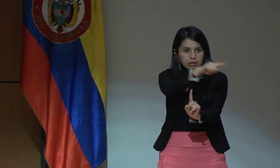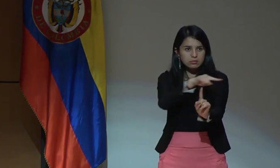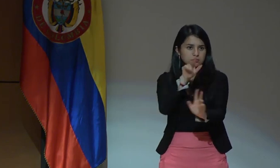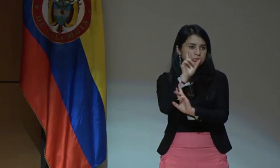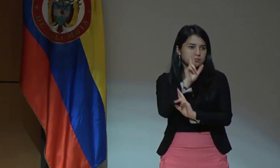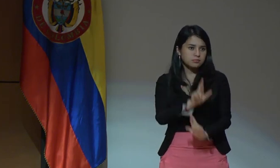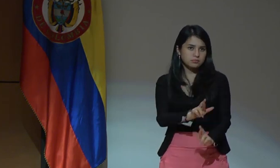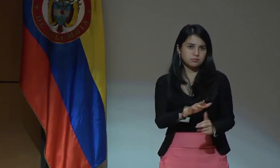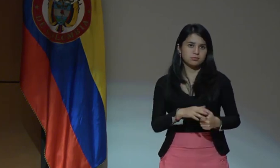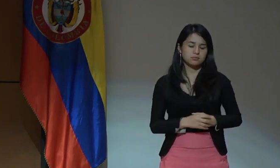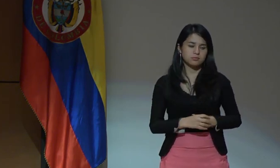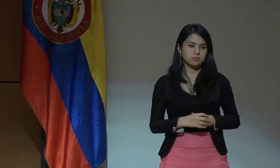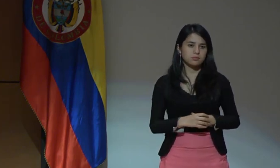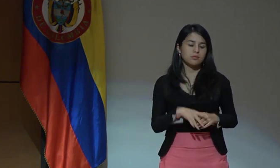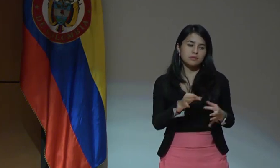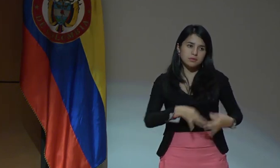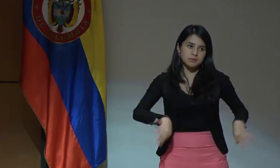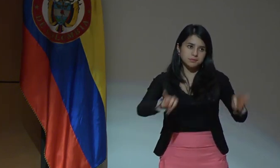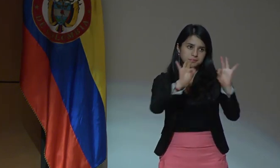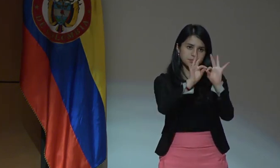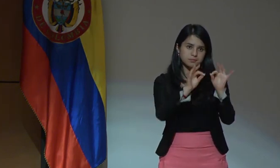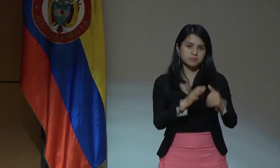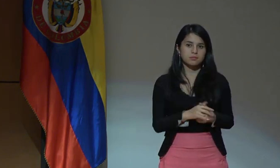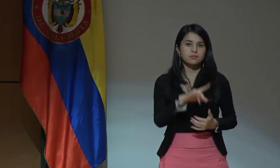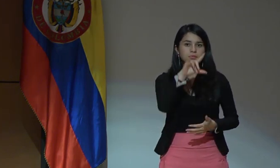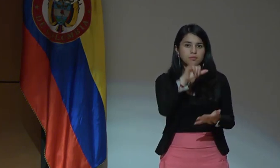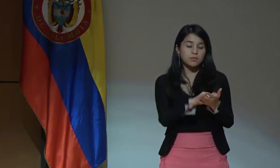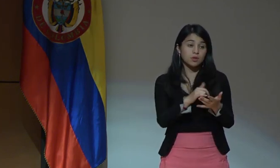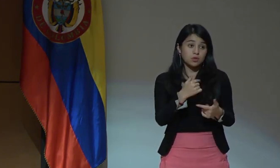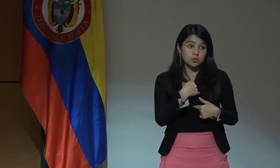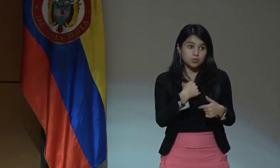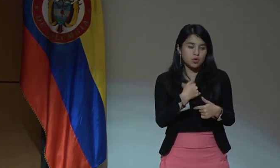otro, es tan supremamente importante. Por eso no me atrevo